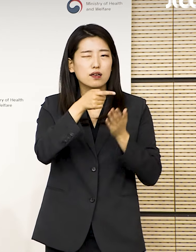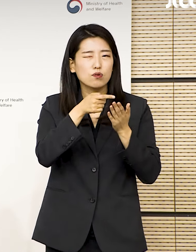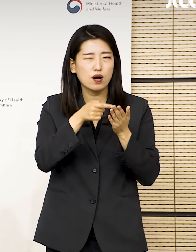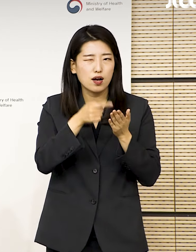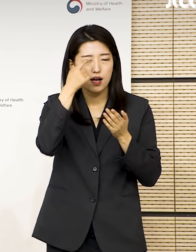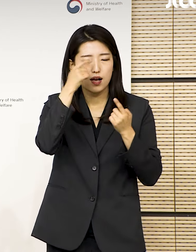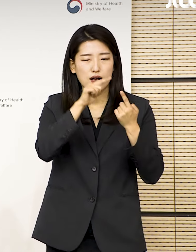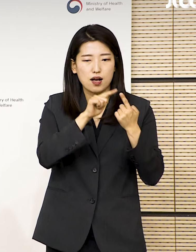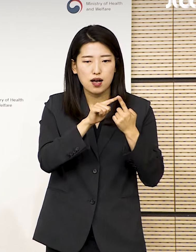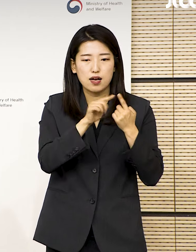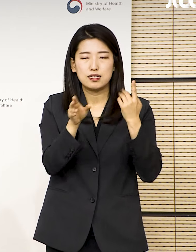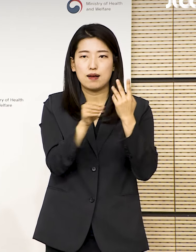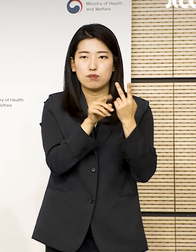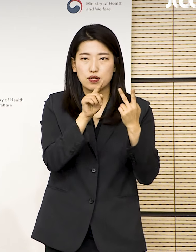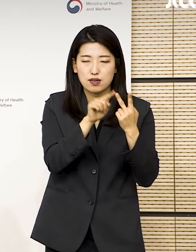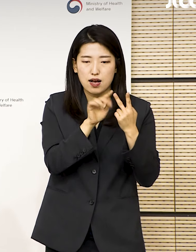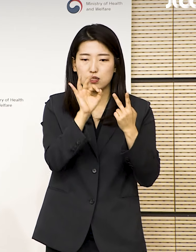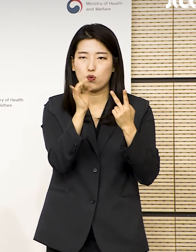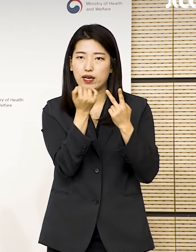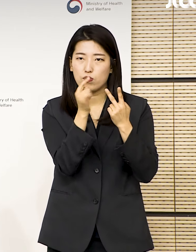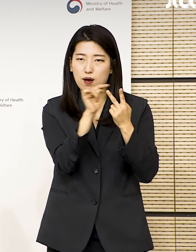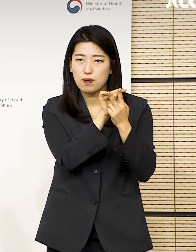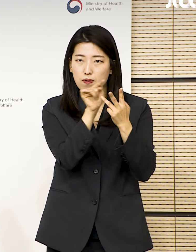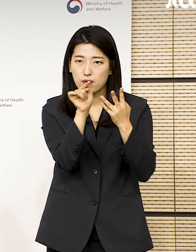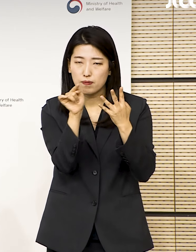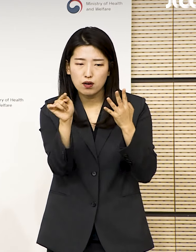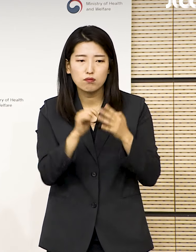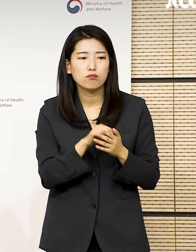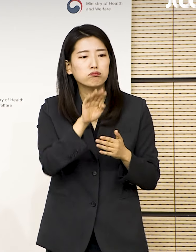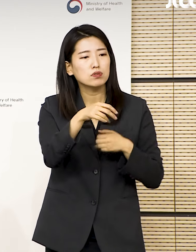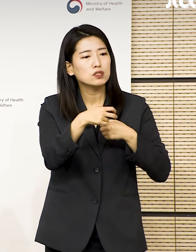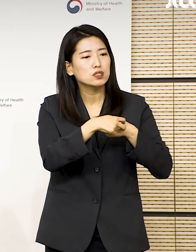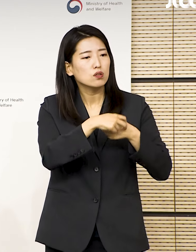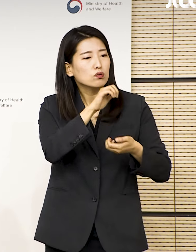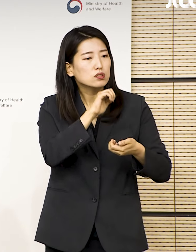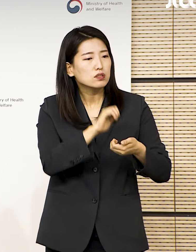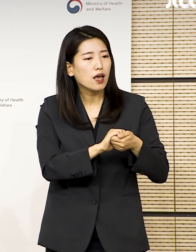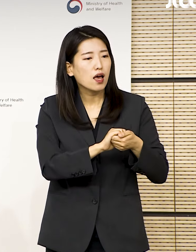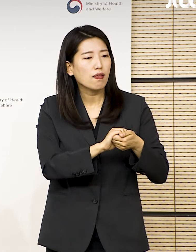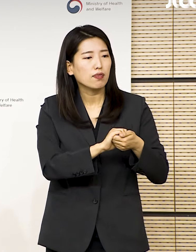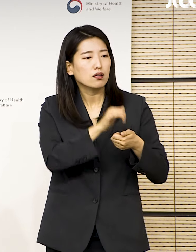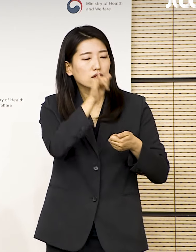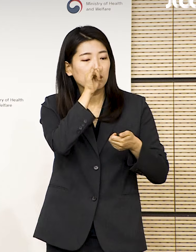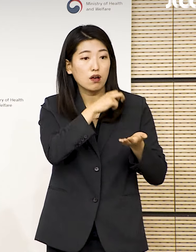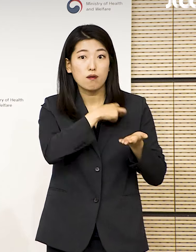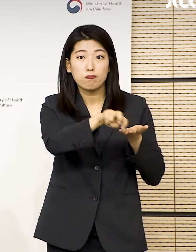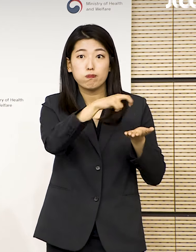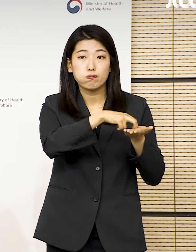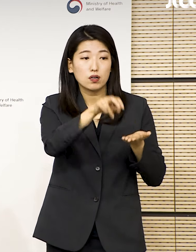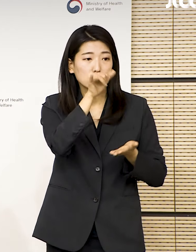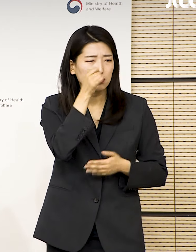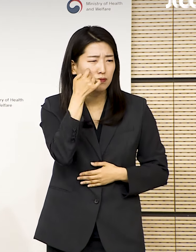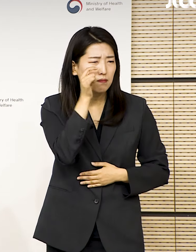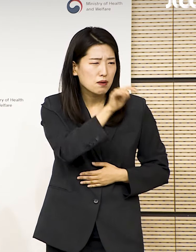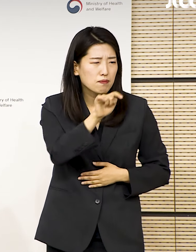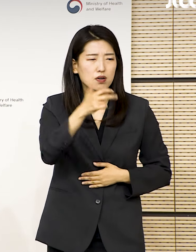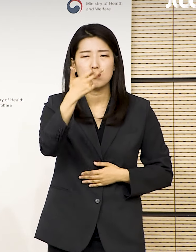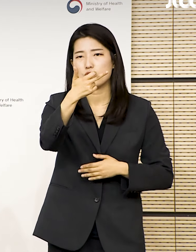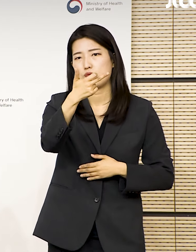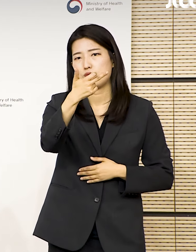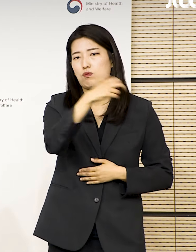외과 등 일부 중중 응급 질환에 대한 진료 제한 메시지를 표출한 기관은 개소로